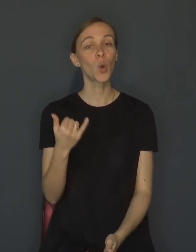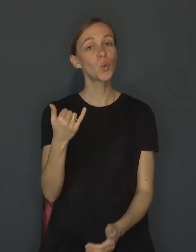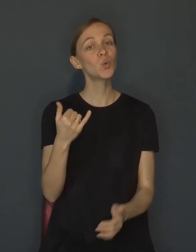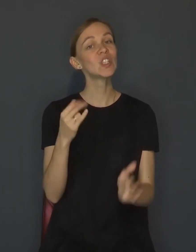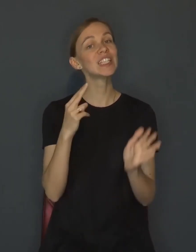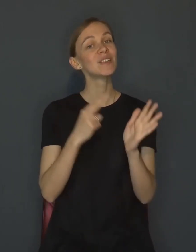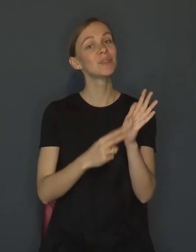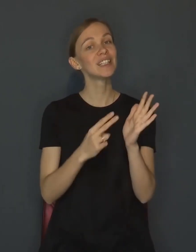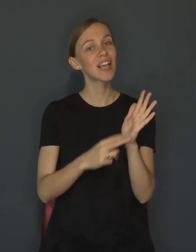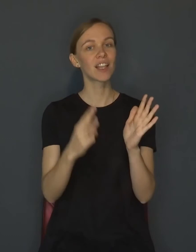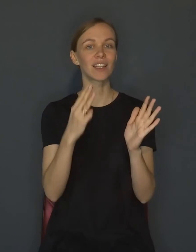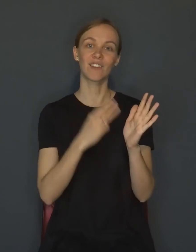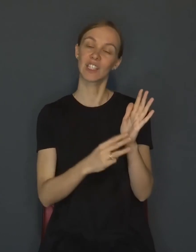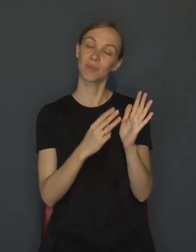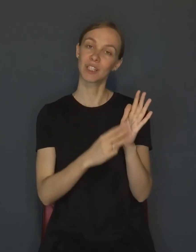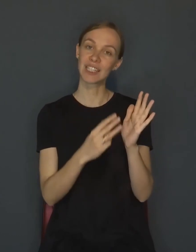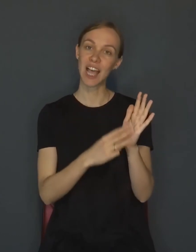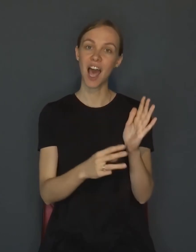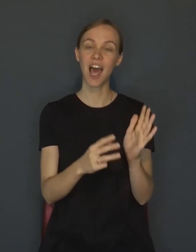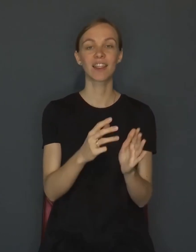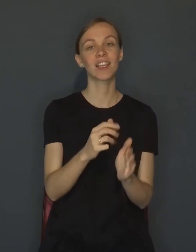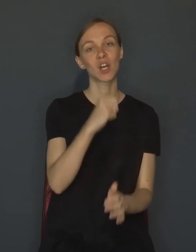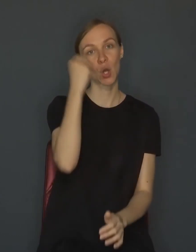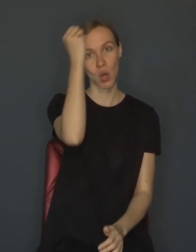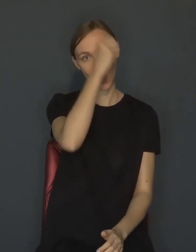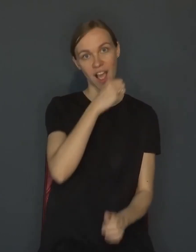70-80-х роках 18 століття